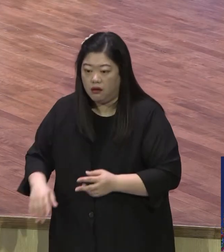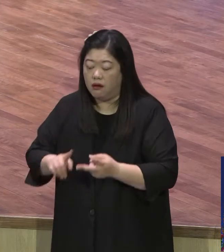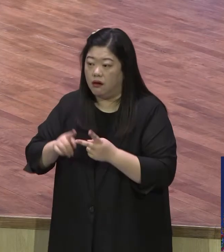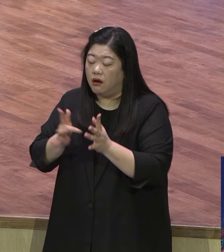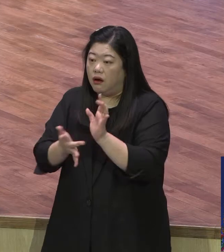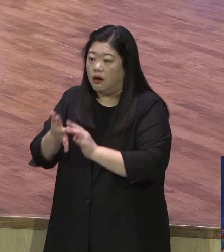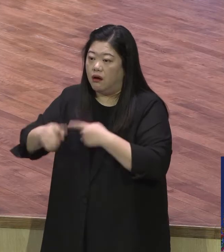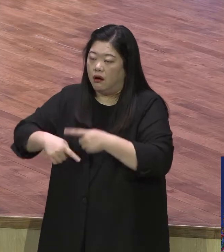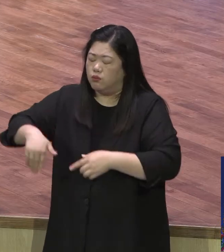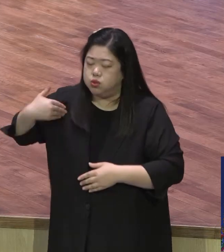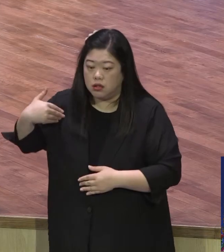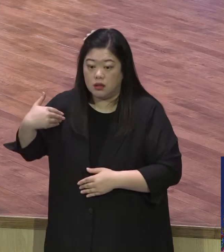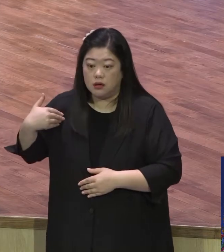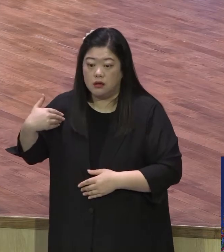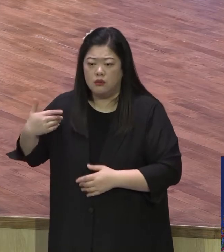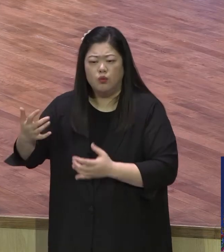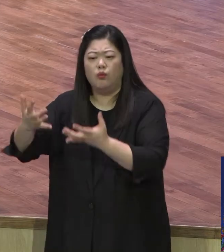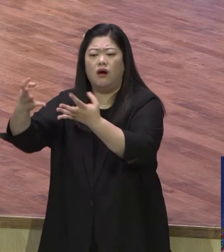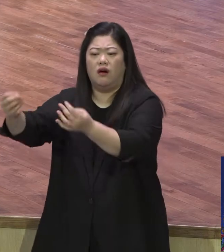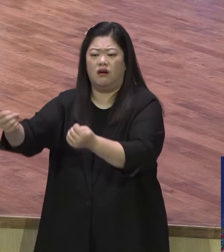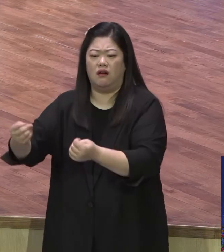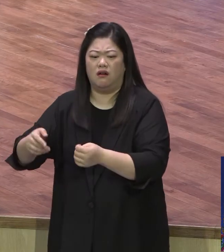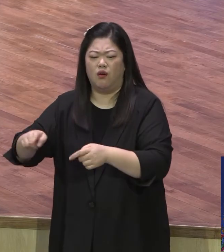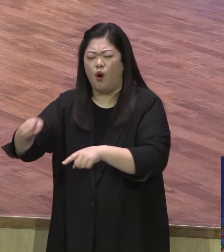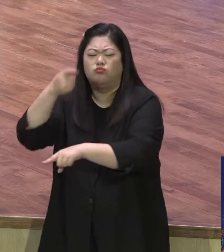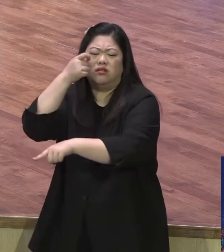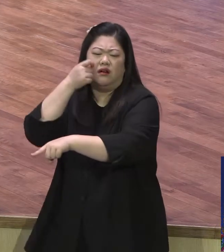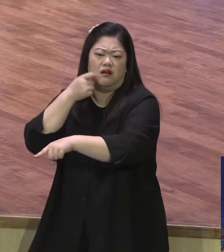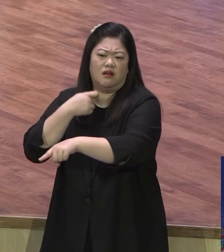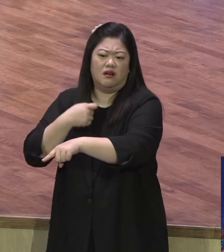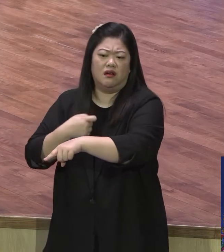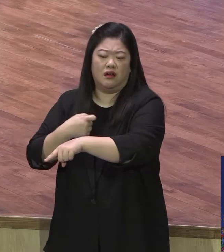이런 불공평이 어디에 있느냐